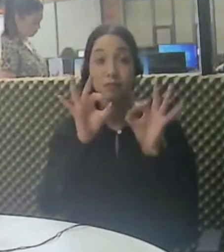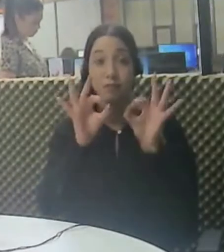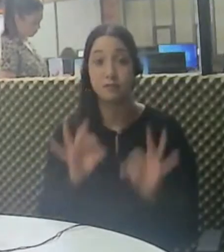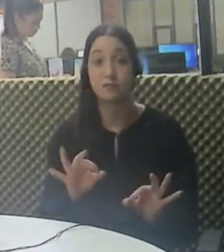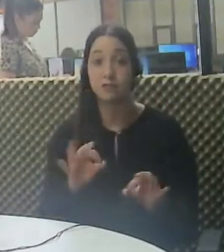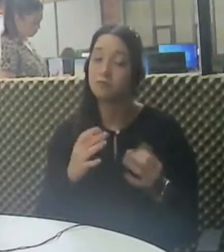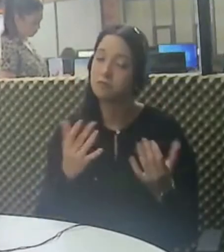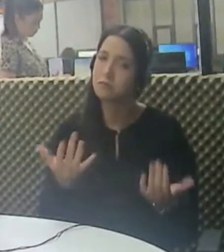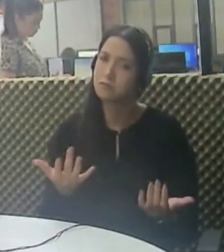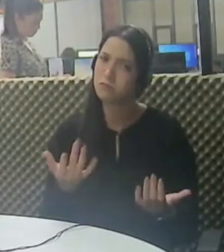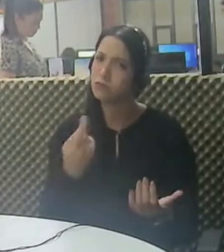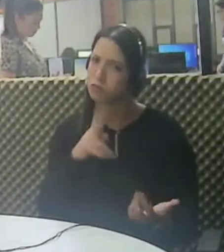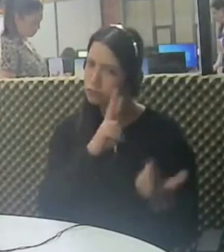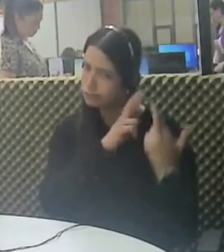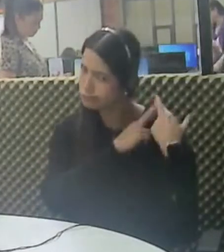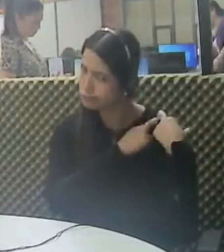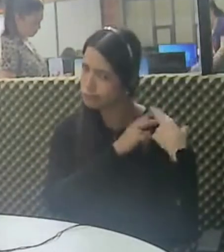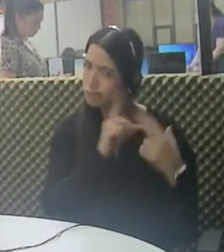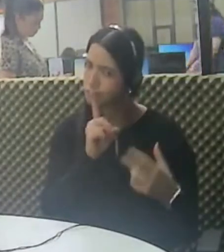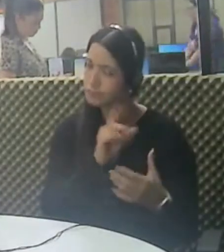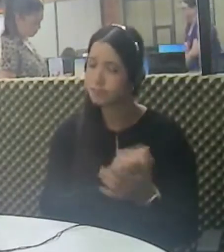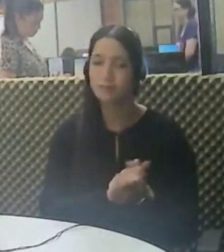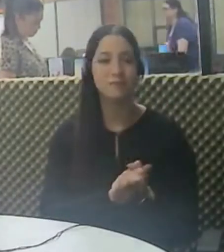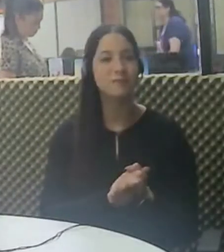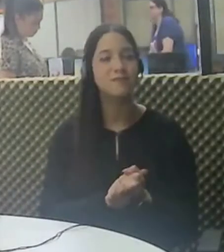adequado. Então, faça a sua parte.